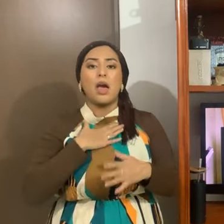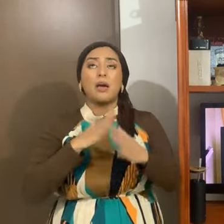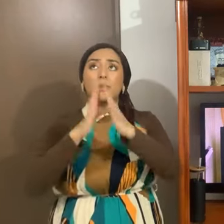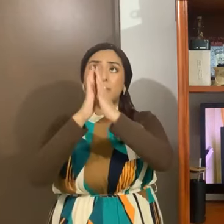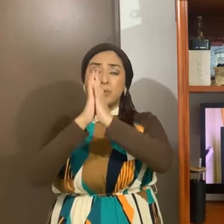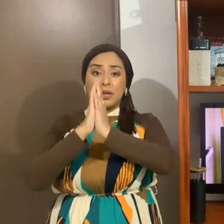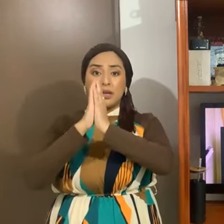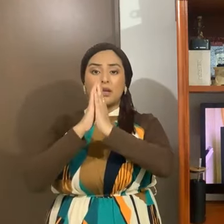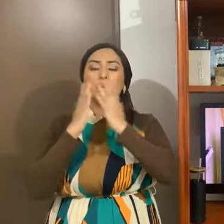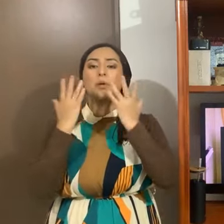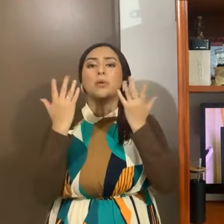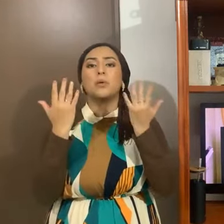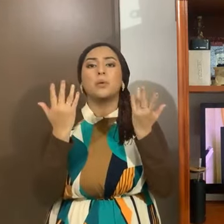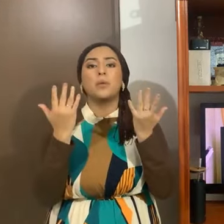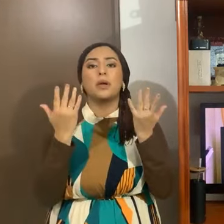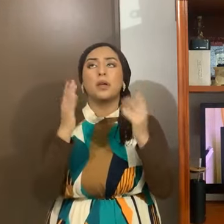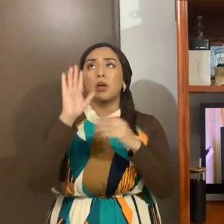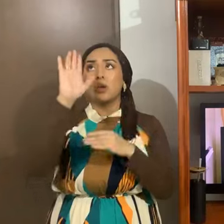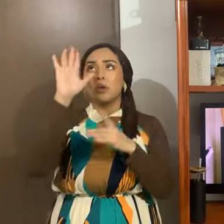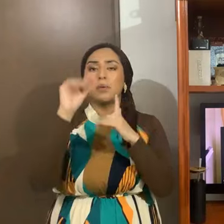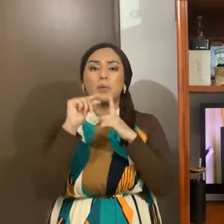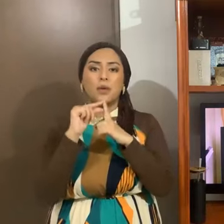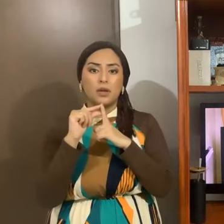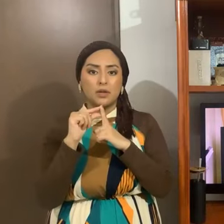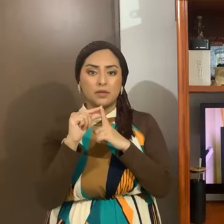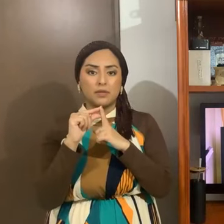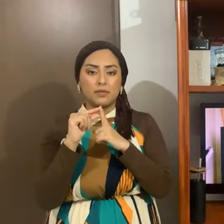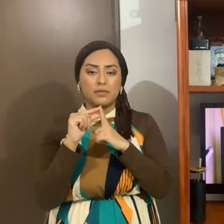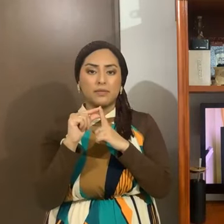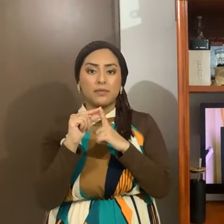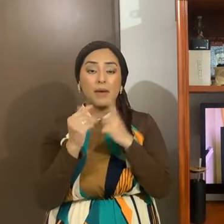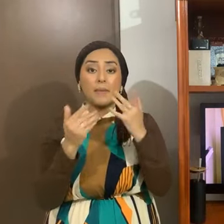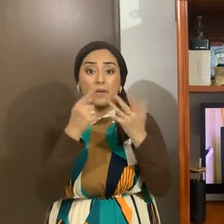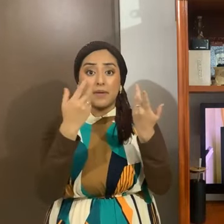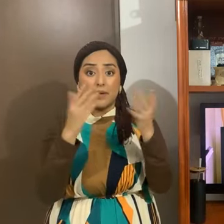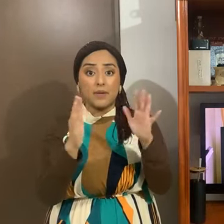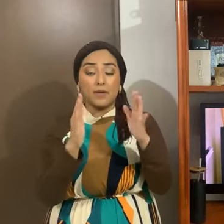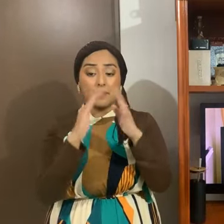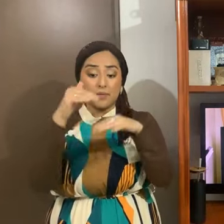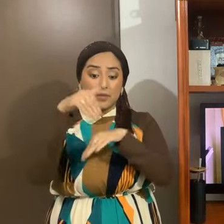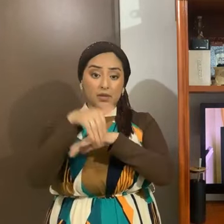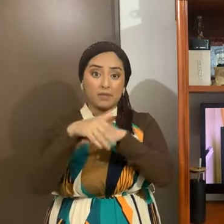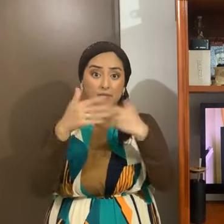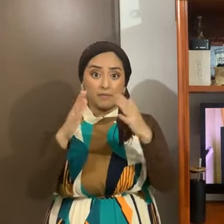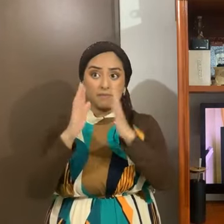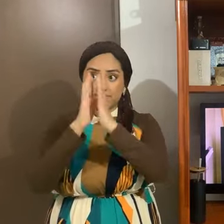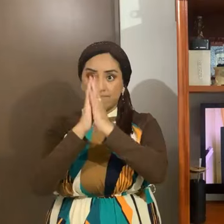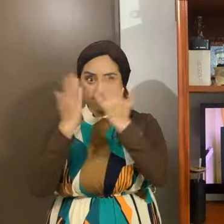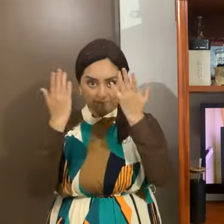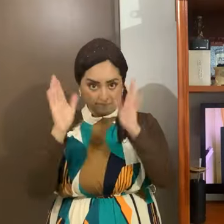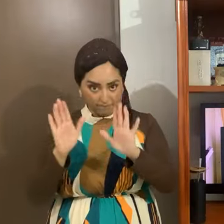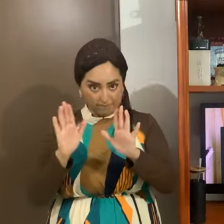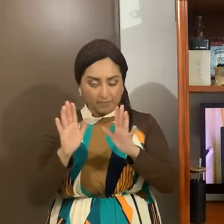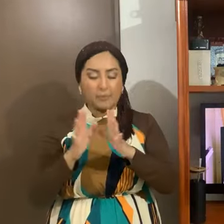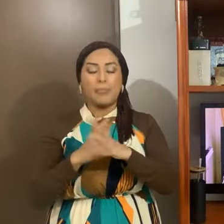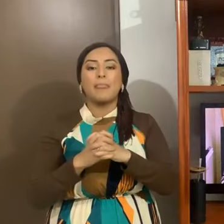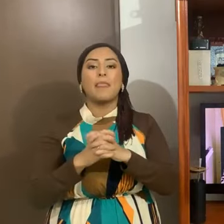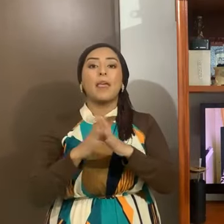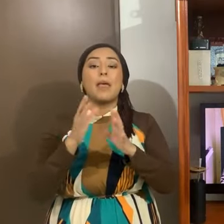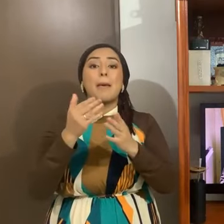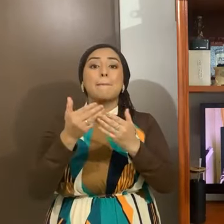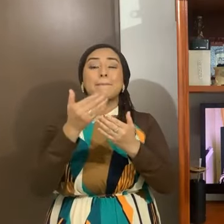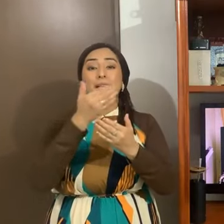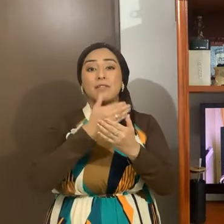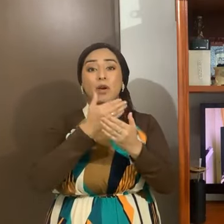clamé, esperaré en tu palabra. Tal vez ya oraste en la noche, te hiciste el hábito, y entonces